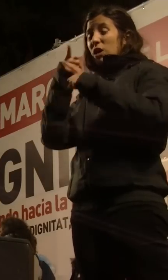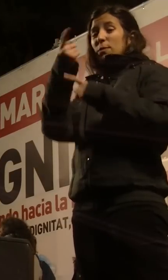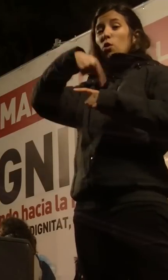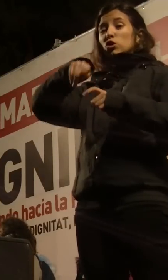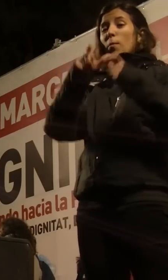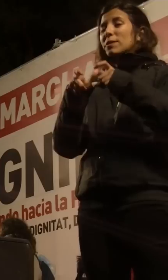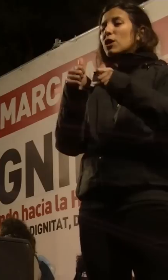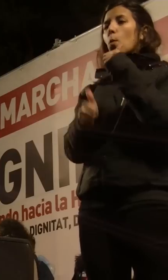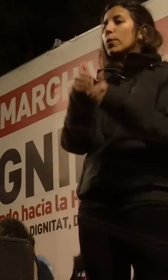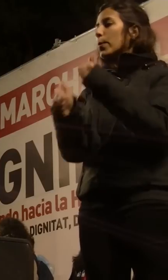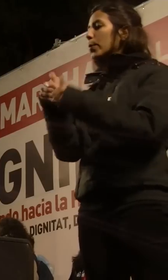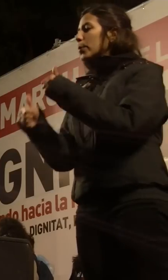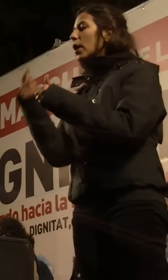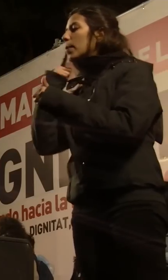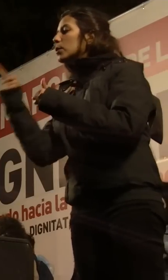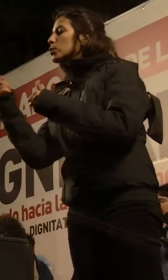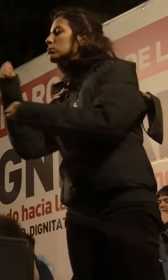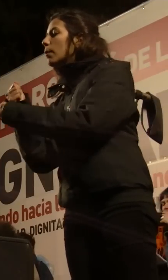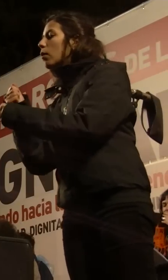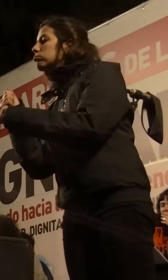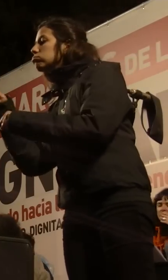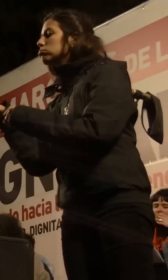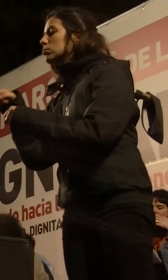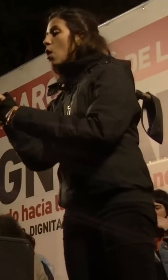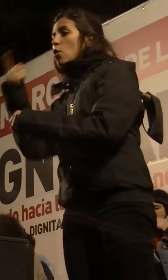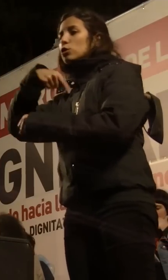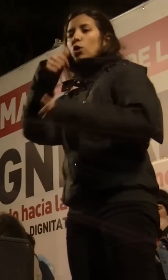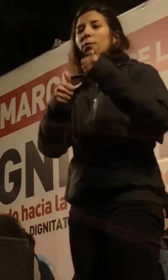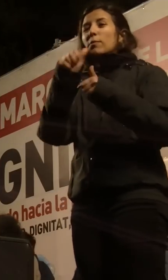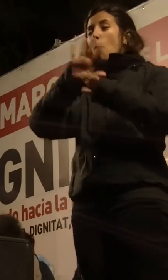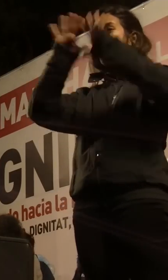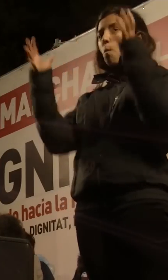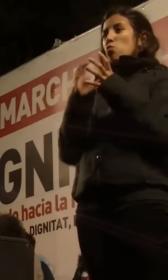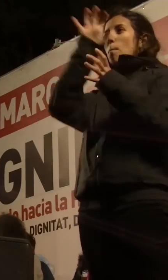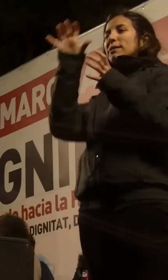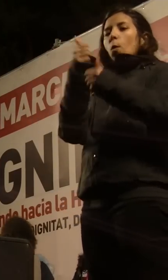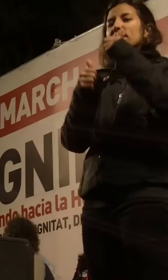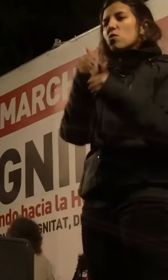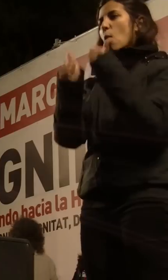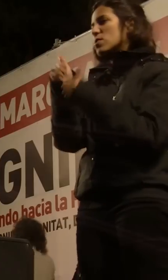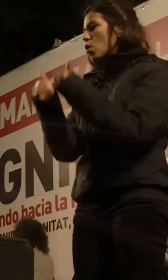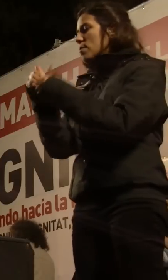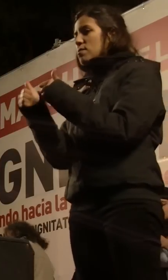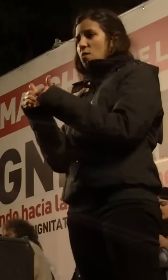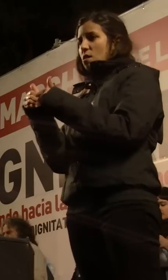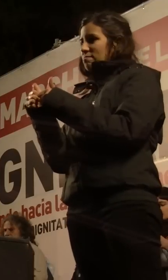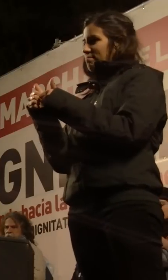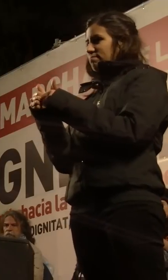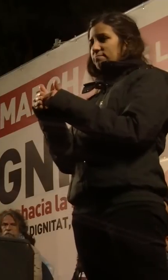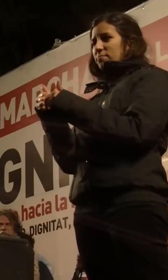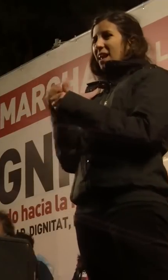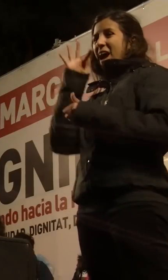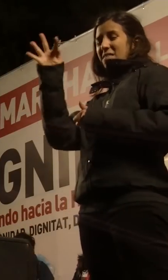todos, compitiendo unos contra otros desde diferentes lugares del mundo. Y nos han quitado